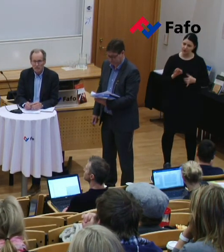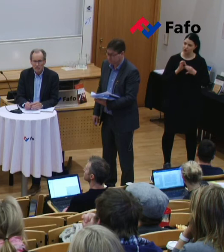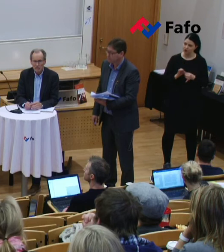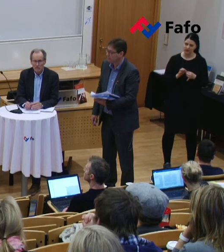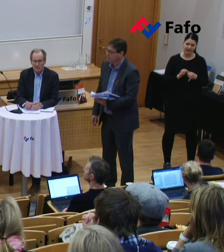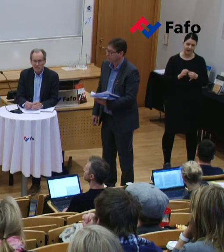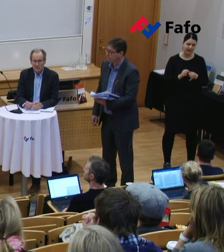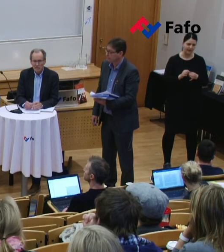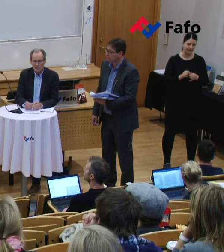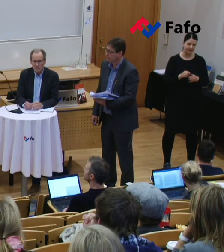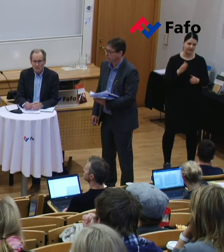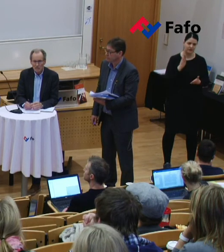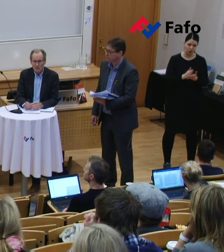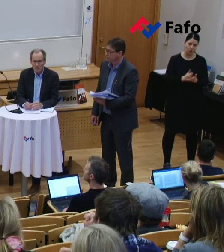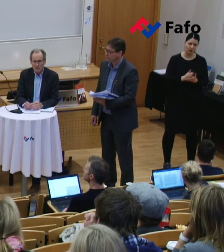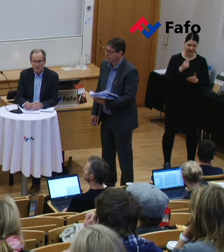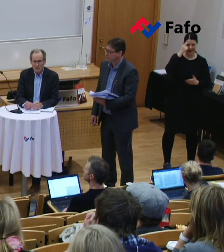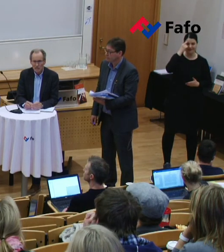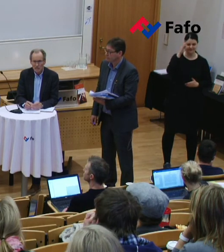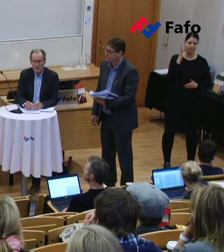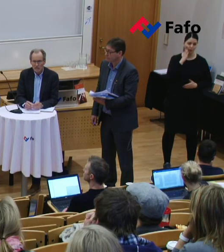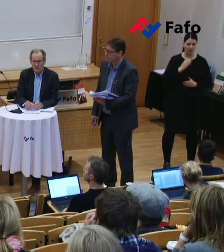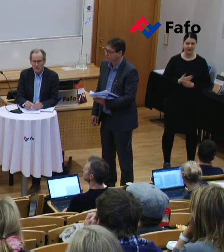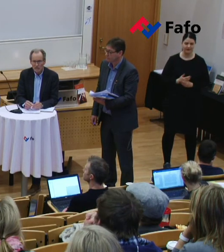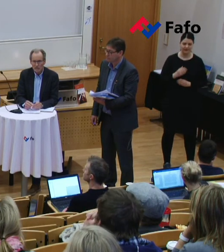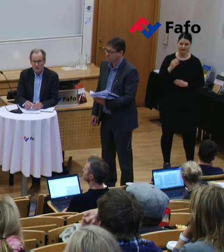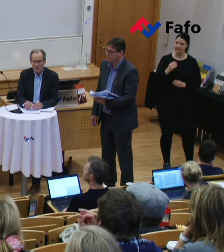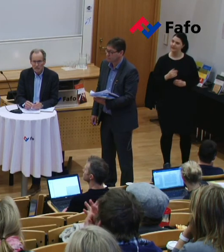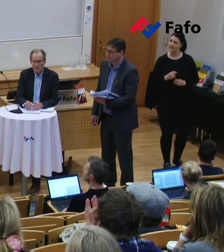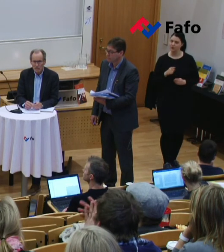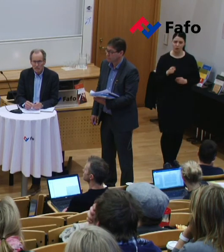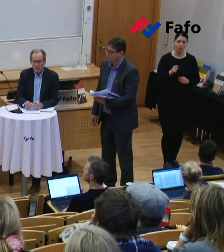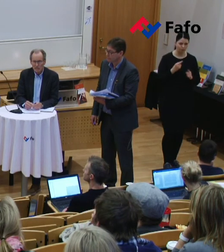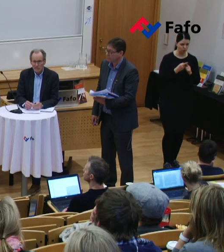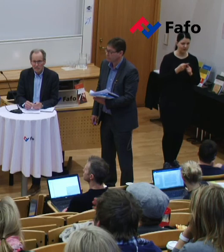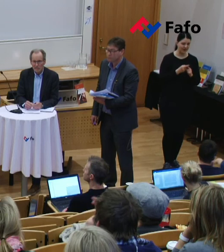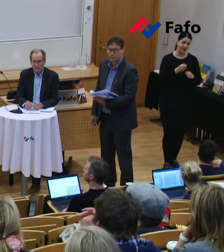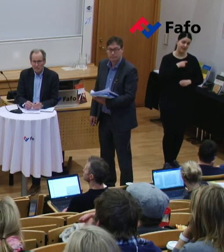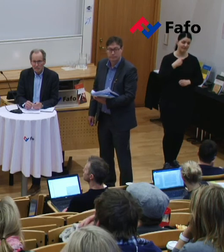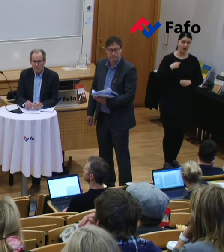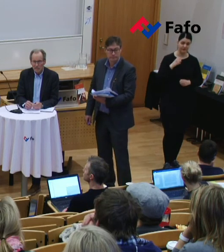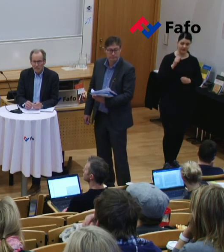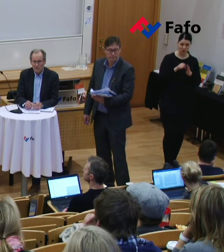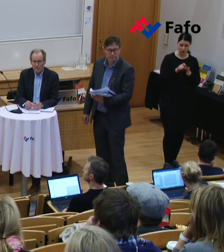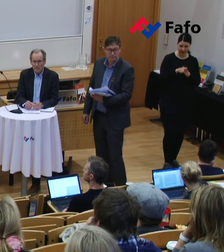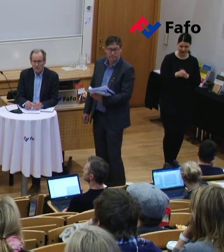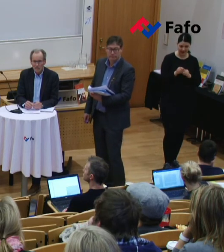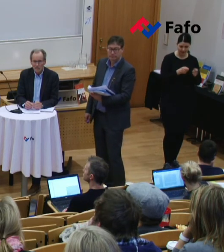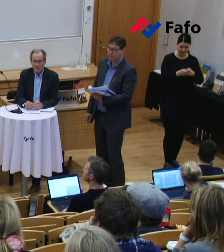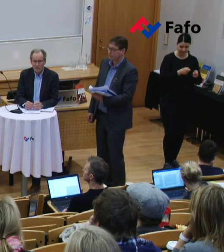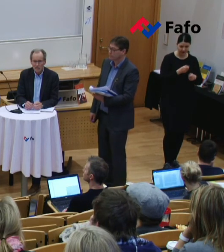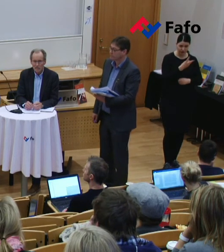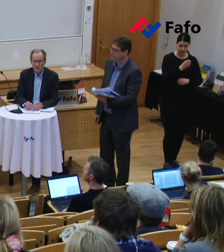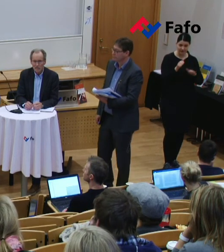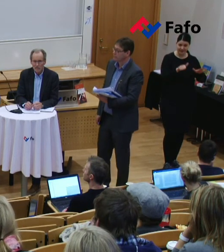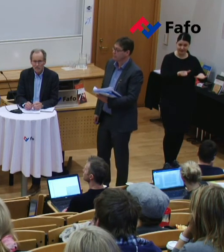boliger. Og som vi så i Bergen, så bruker man å si det private utleiemarkedet. Og 2016 har